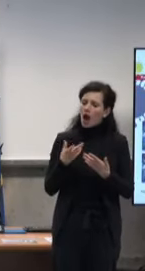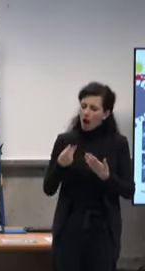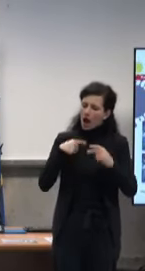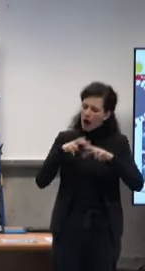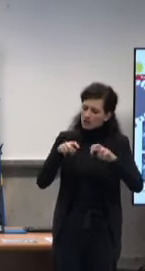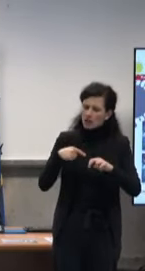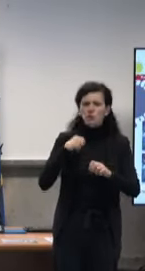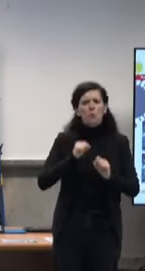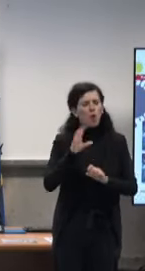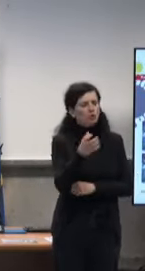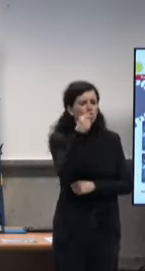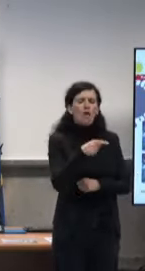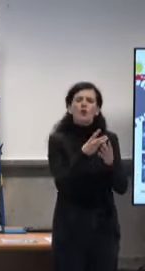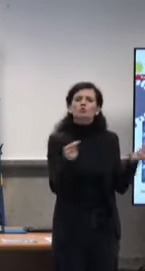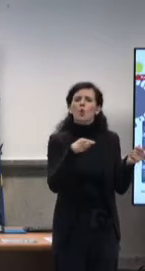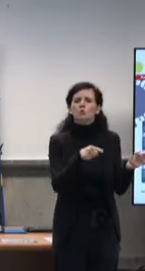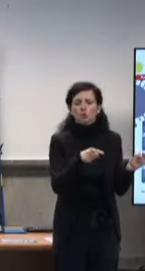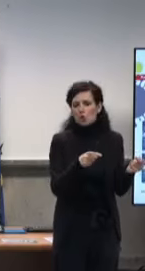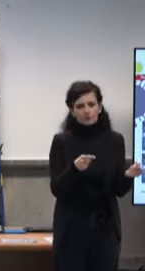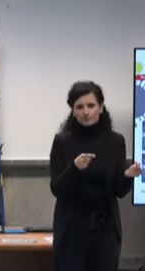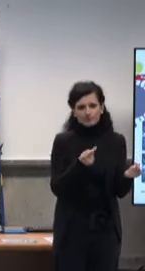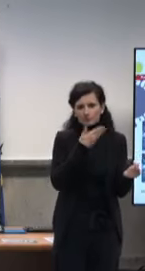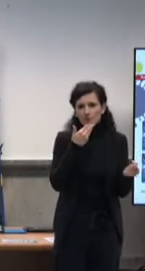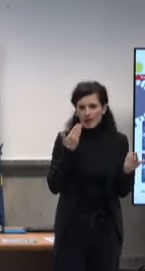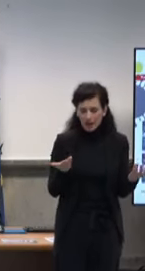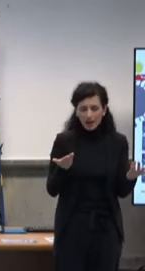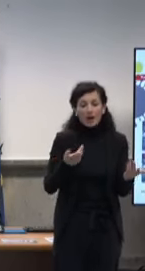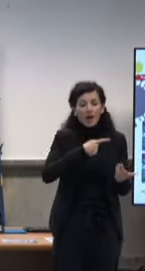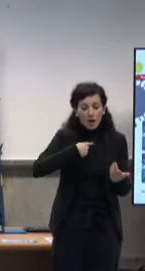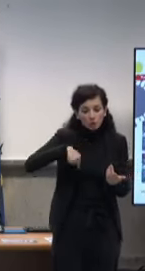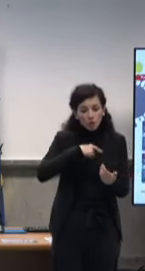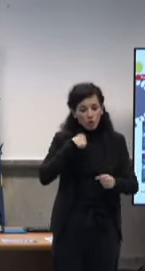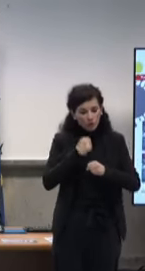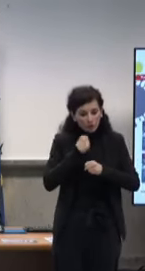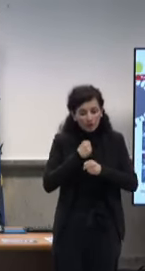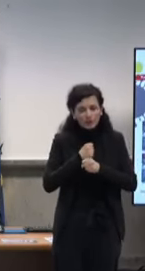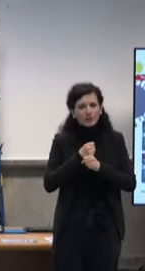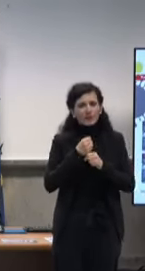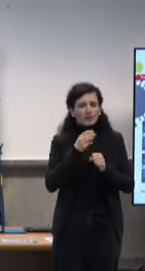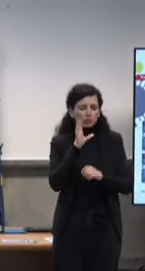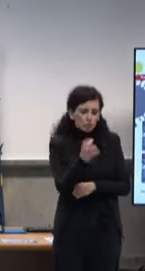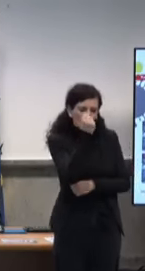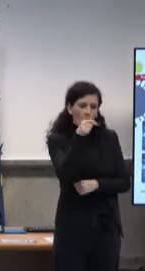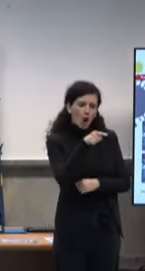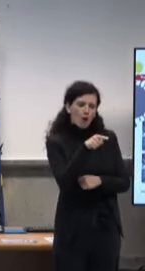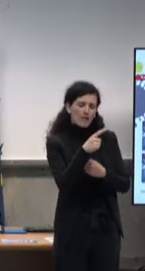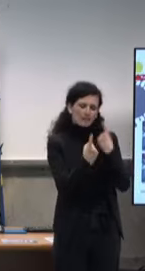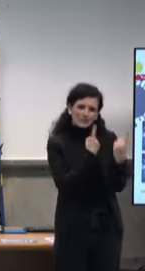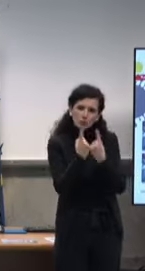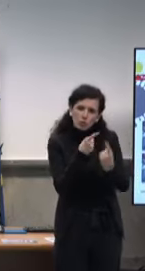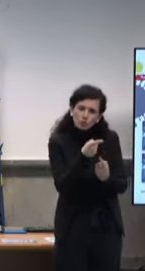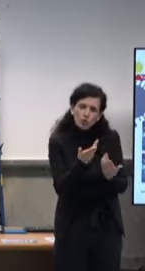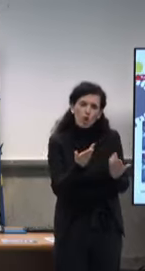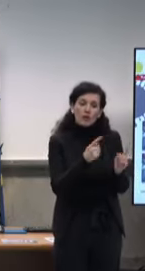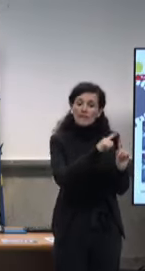conseguenze migliori di questi studi stiamo andando a individuare a modellizzare a ipotizzare scenari che finora